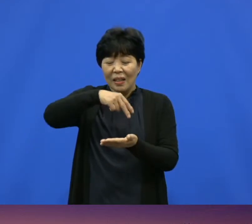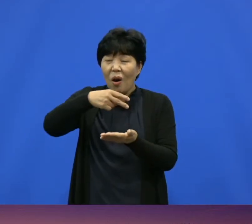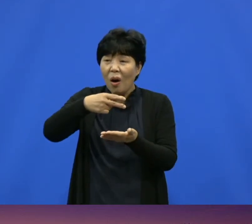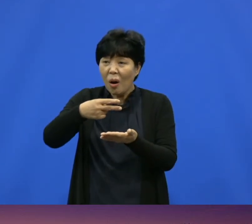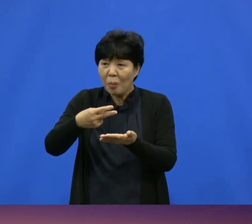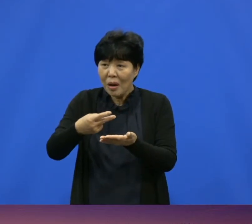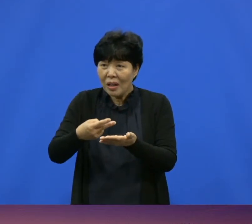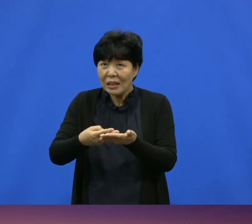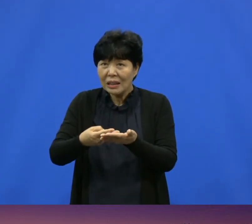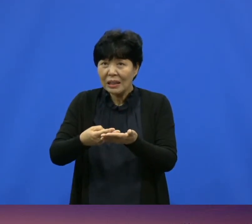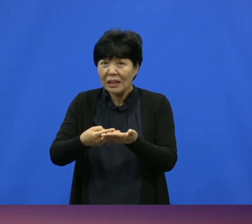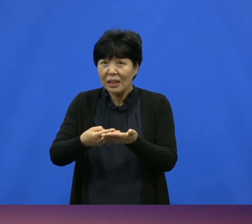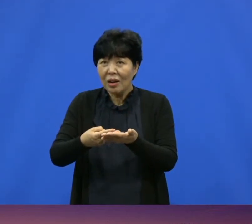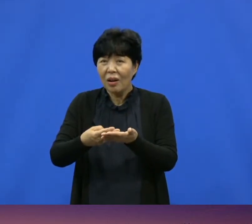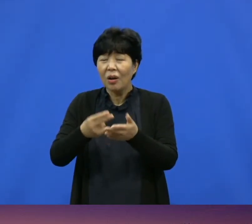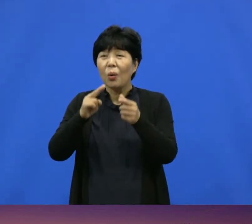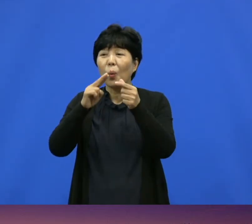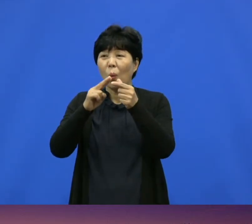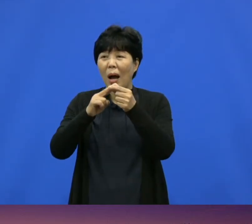아주 넘어지는 것은 다른 거예요.